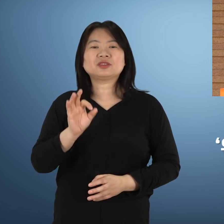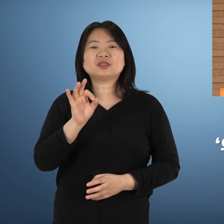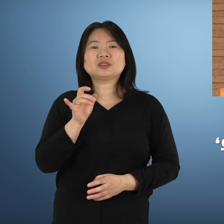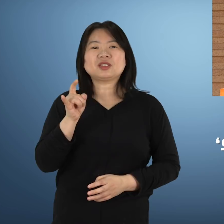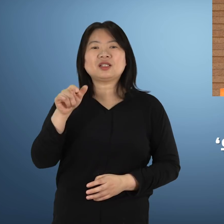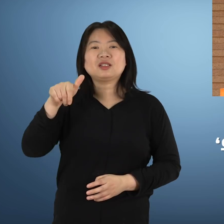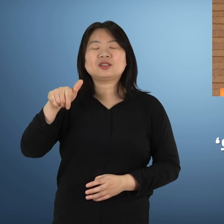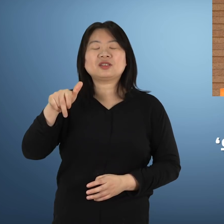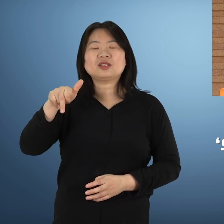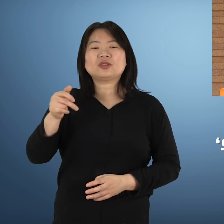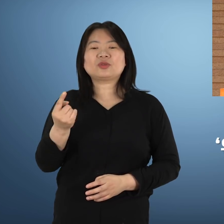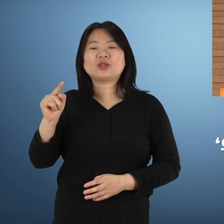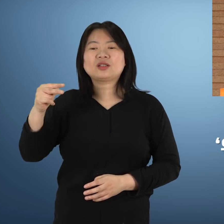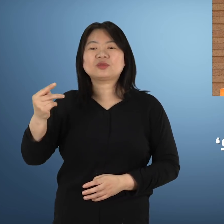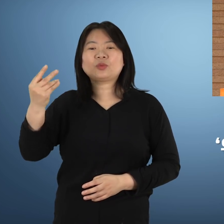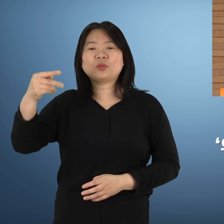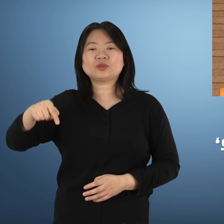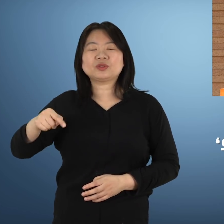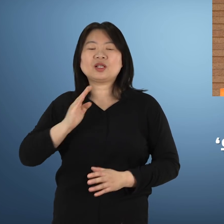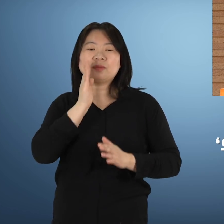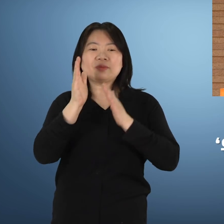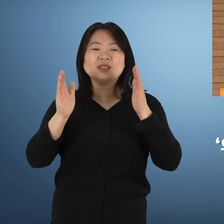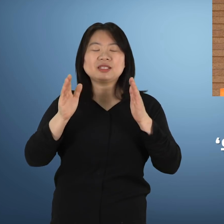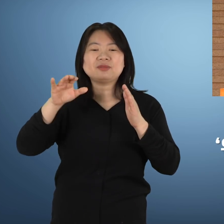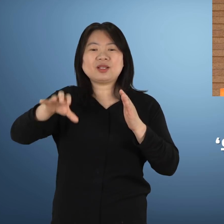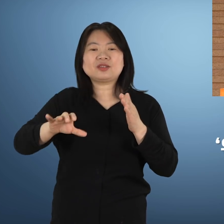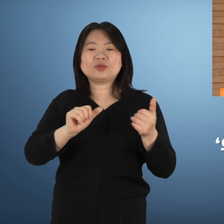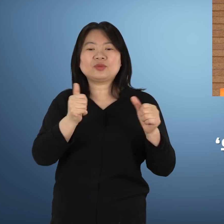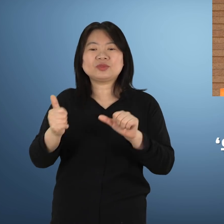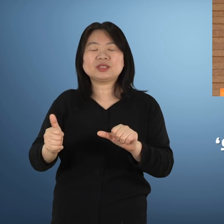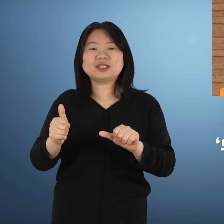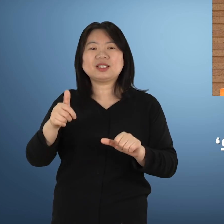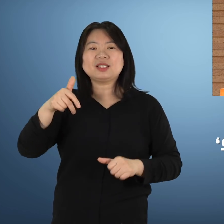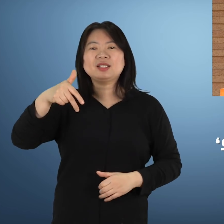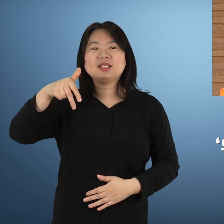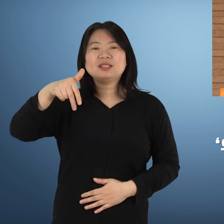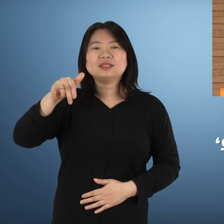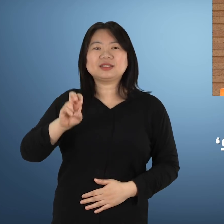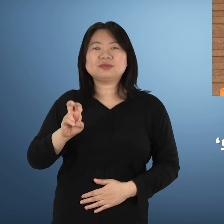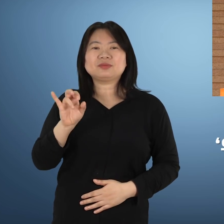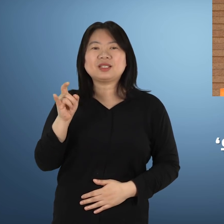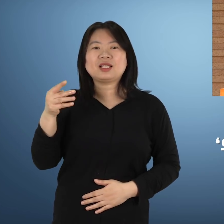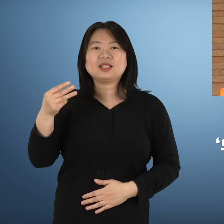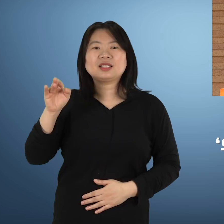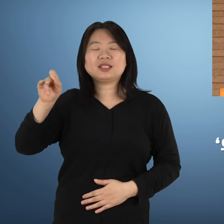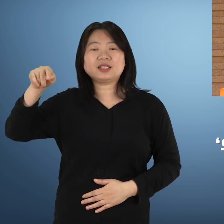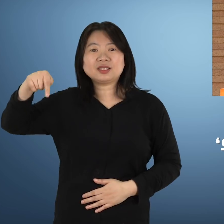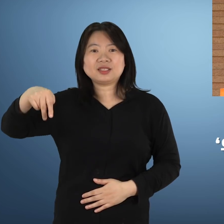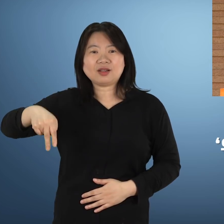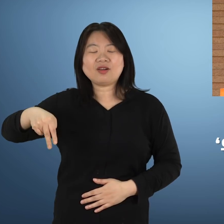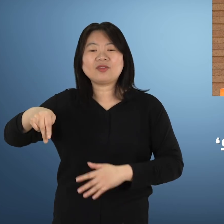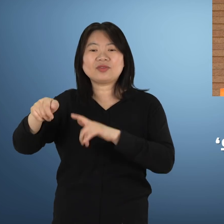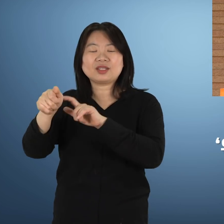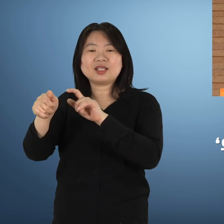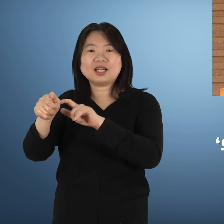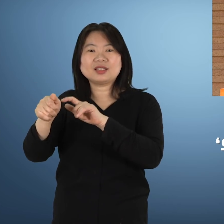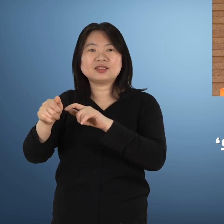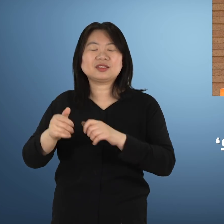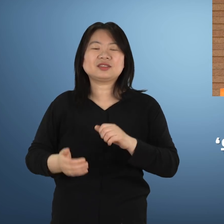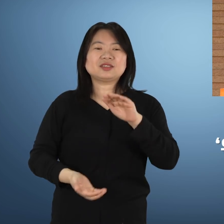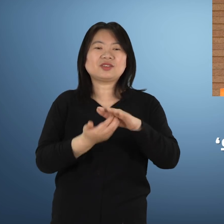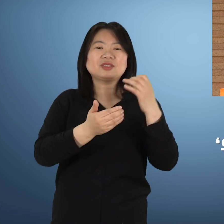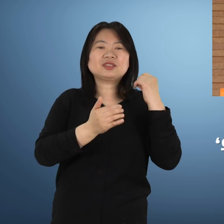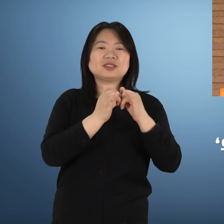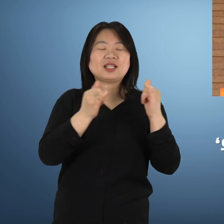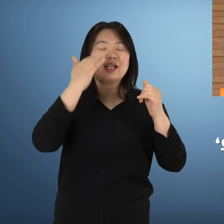에콰도르 밀림에서 숨진 짐 엘리엇이라는 전능자의 그늘을 그